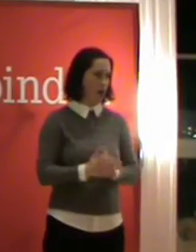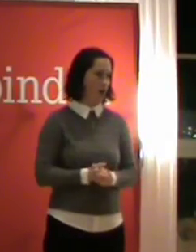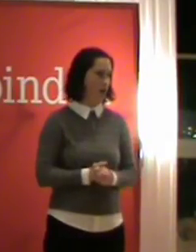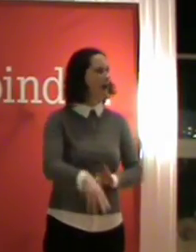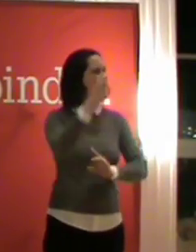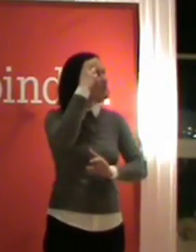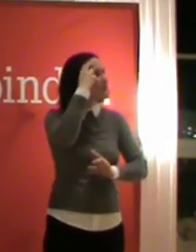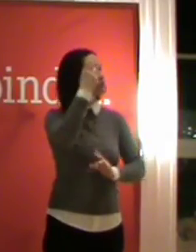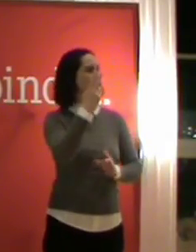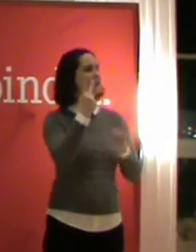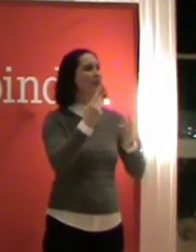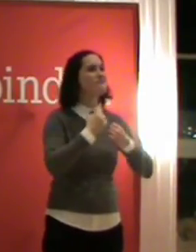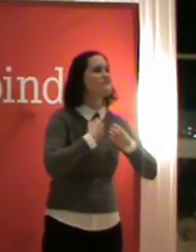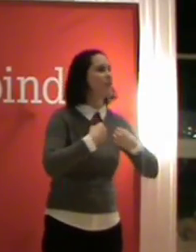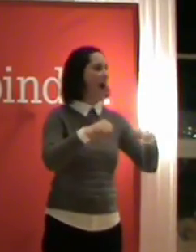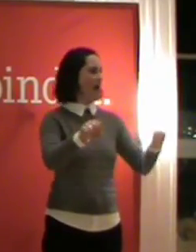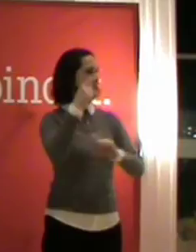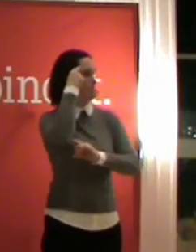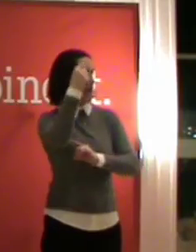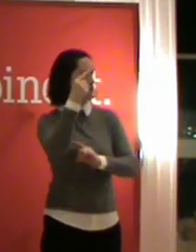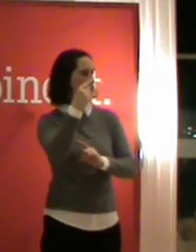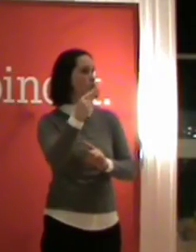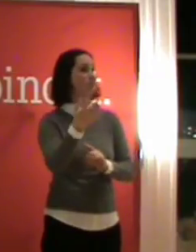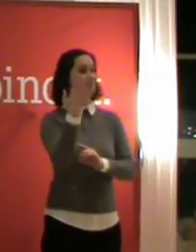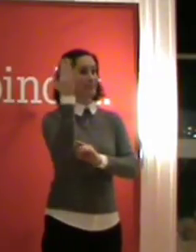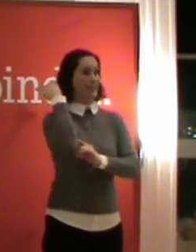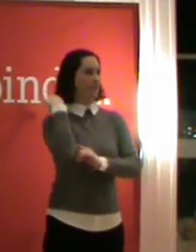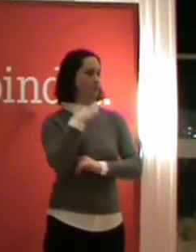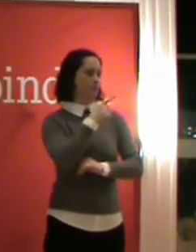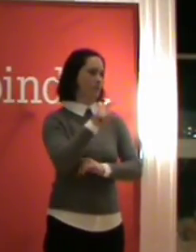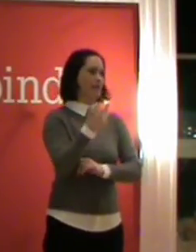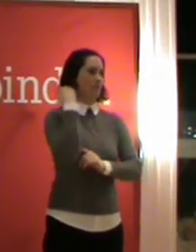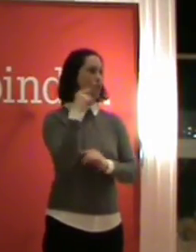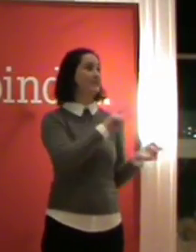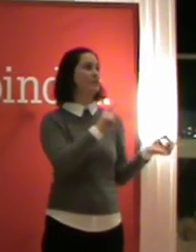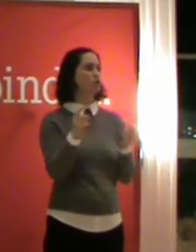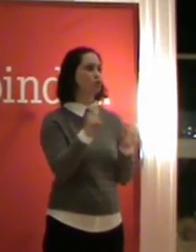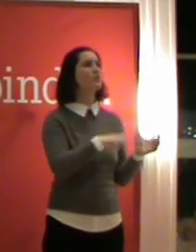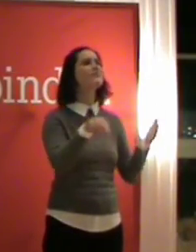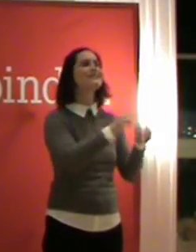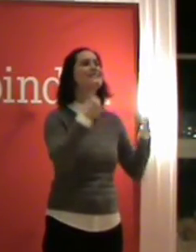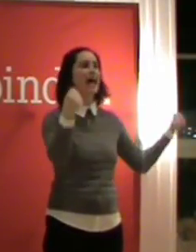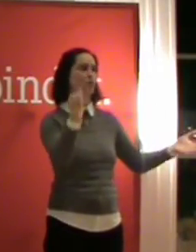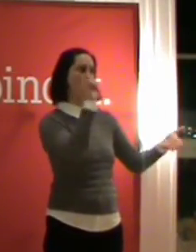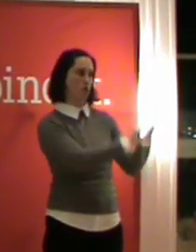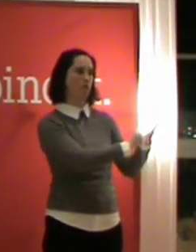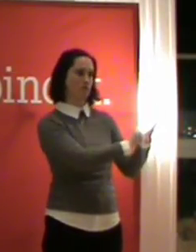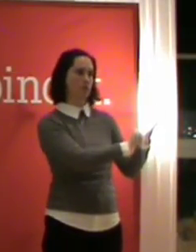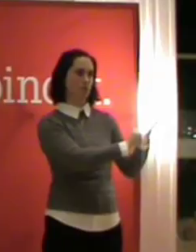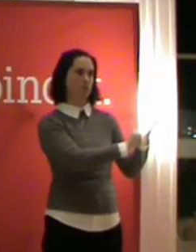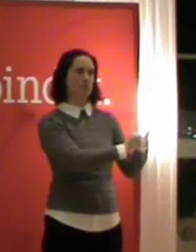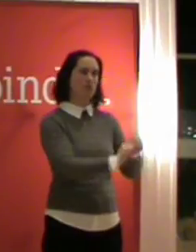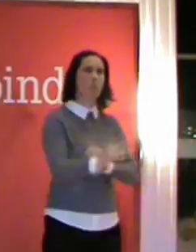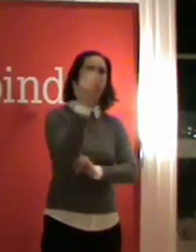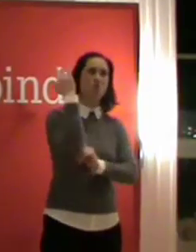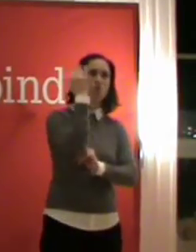Freiheit der Wissenschaft ist ja bei uns zur Diskussion gestellt worden, wenn ich das in der Presse richtig lese. Jetzt muss ich mir